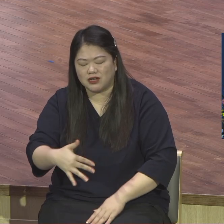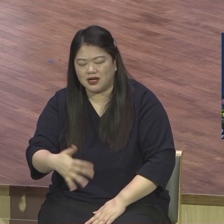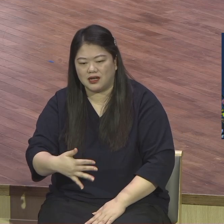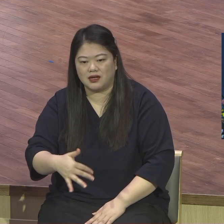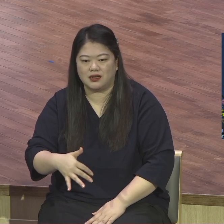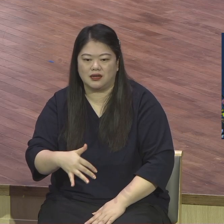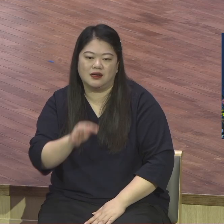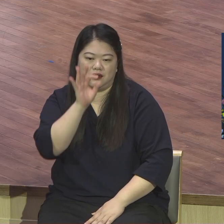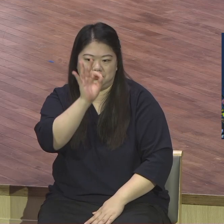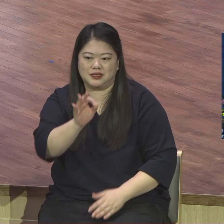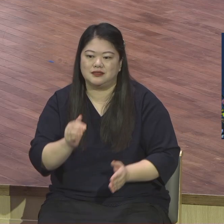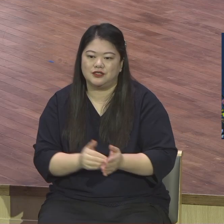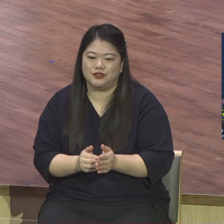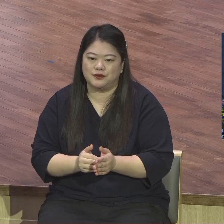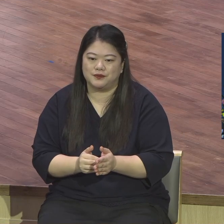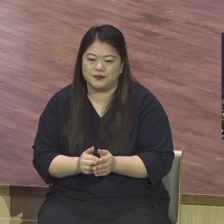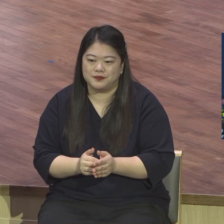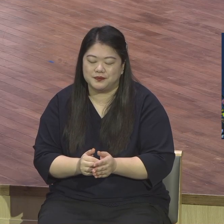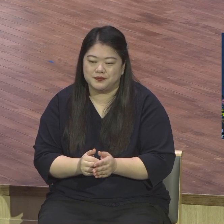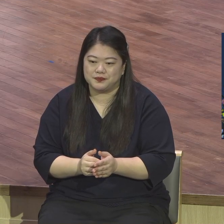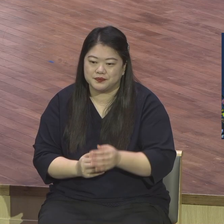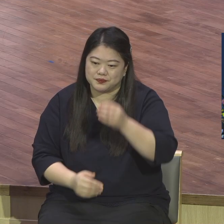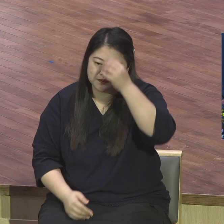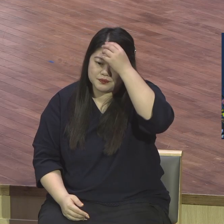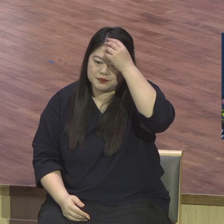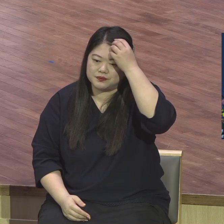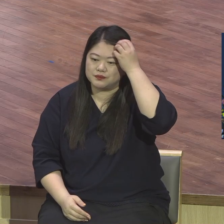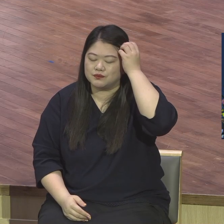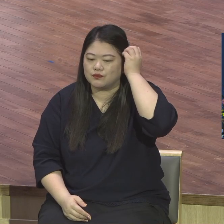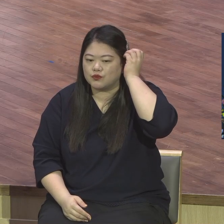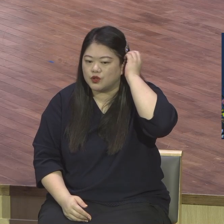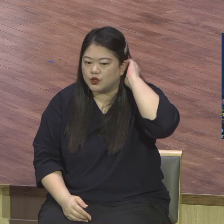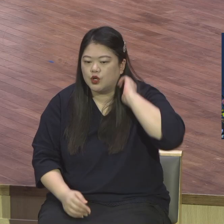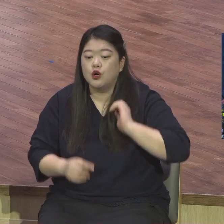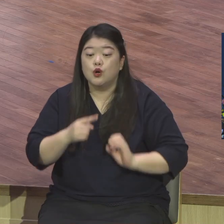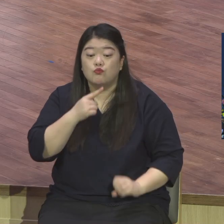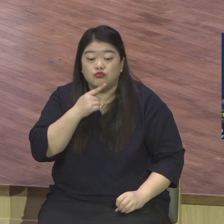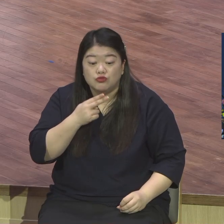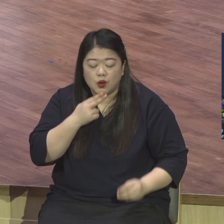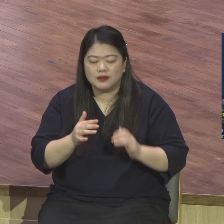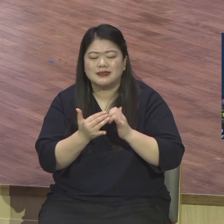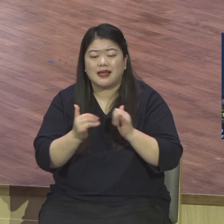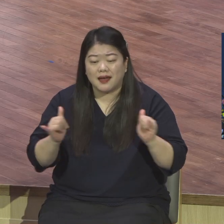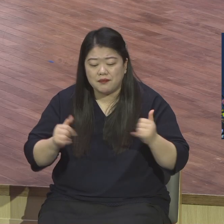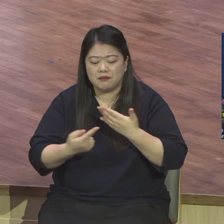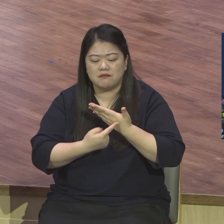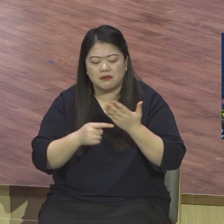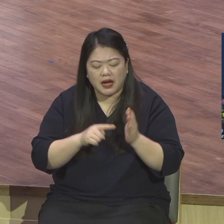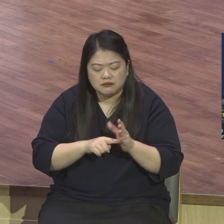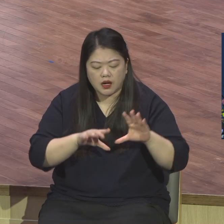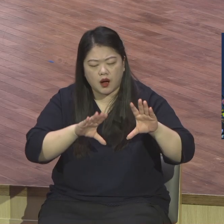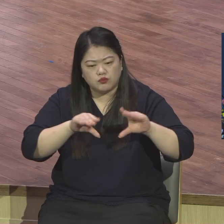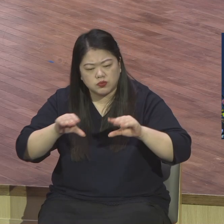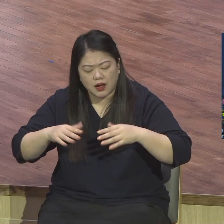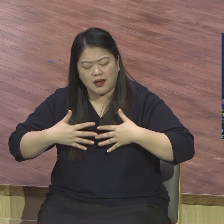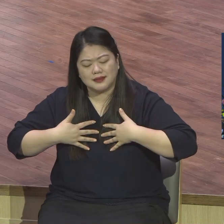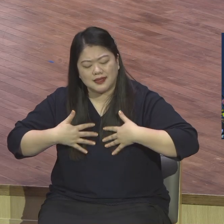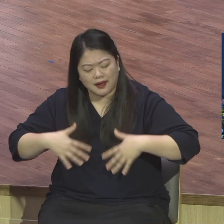또 높이기도 하시지 뭐 약하게도 하시고 강하게도 하시고 다 하나님의 절대 주권인데